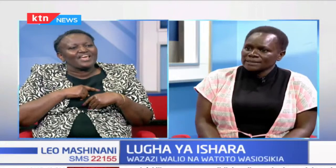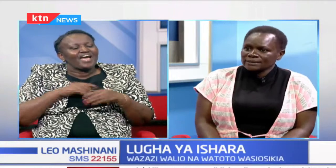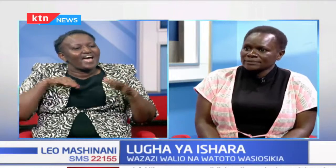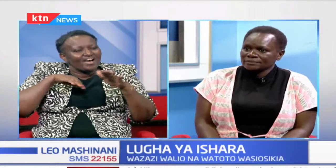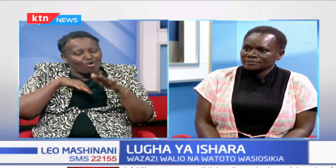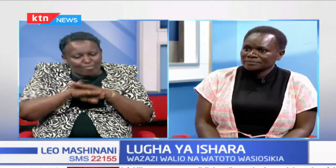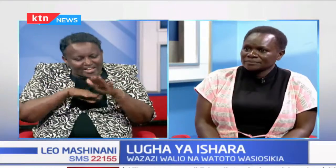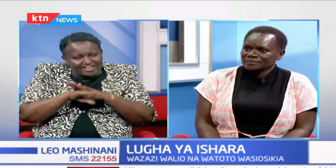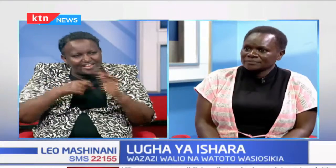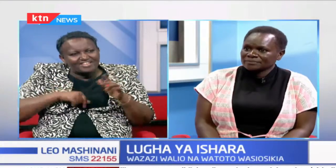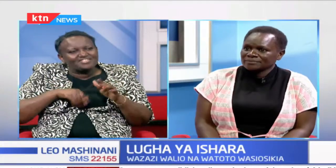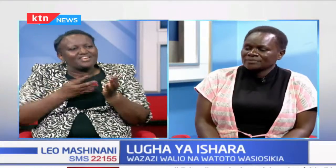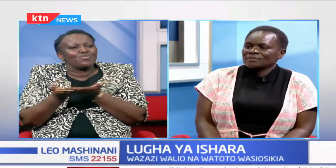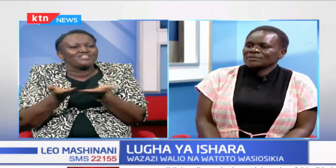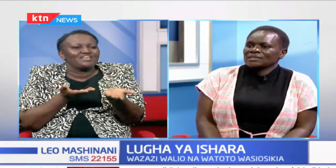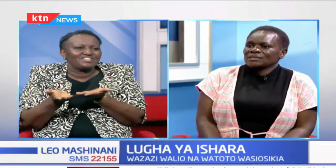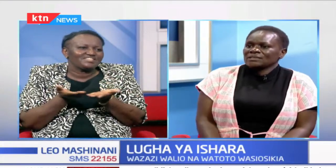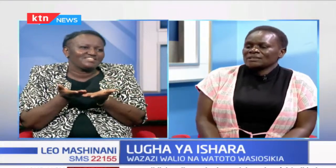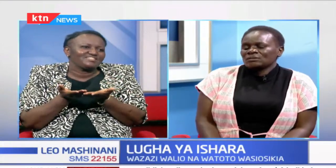Mtukubali.